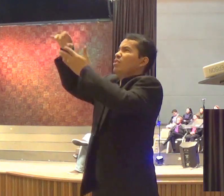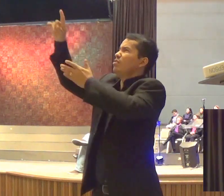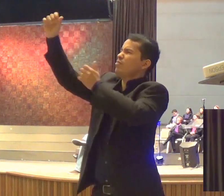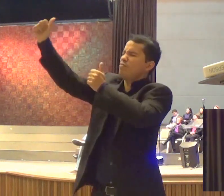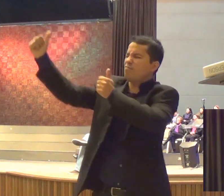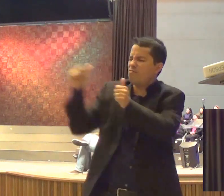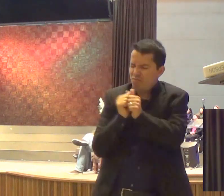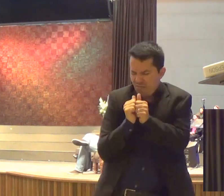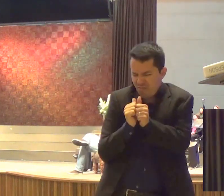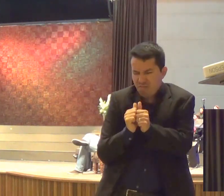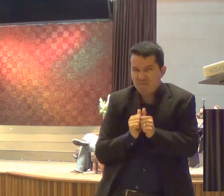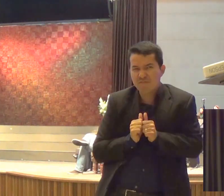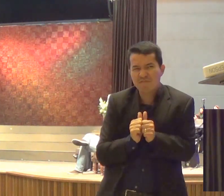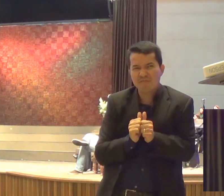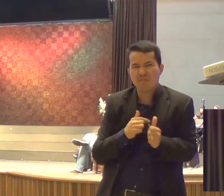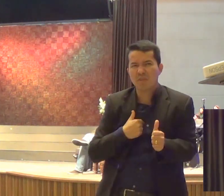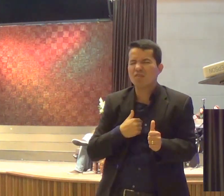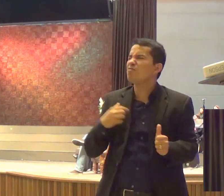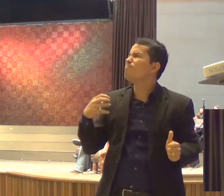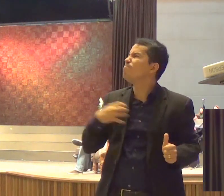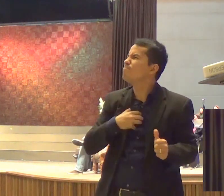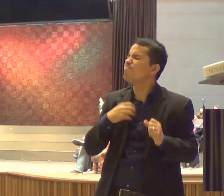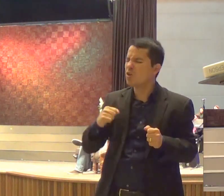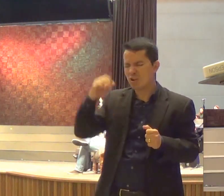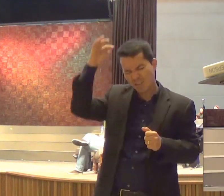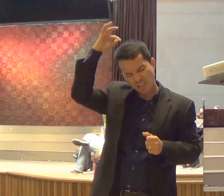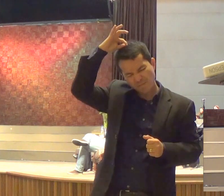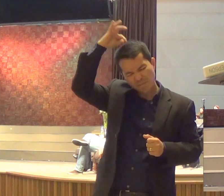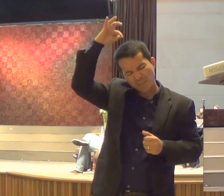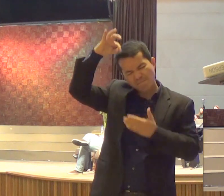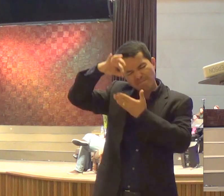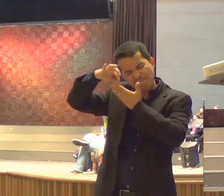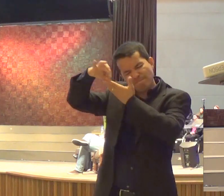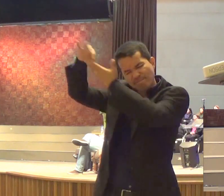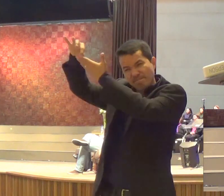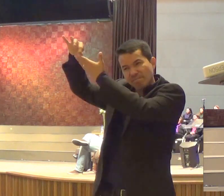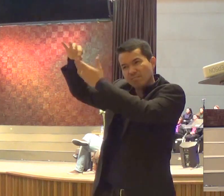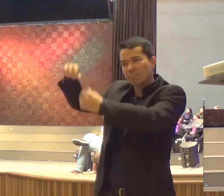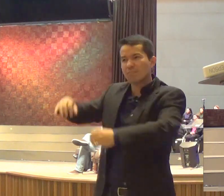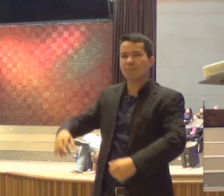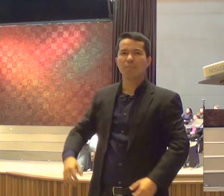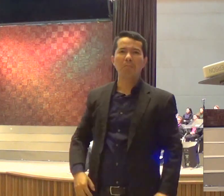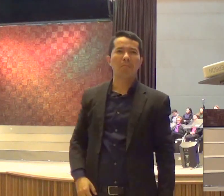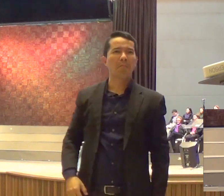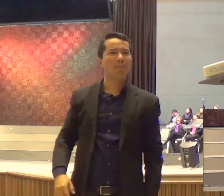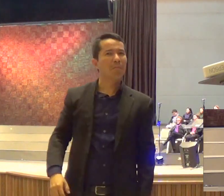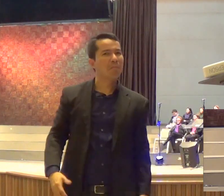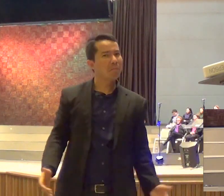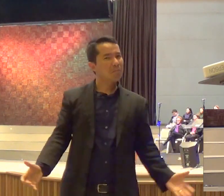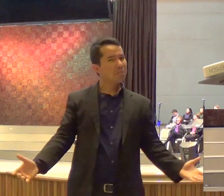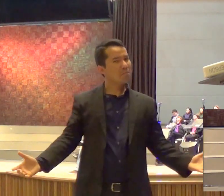aqui tão pertinho eu posso me entregar nas tuas mãos